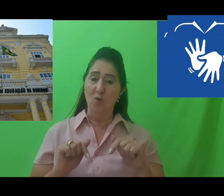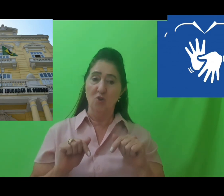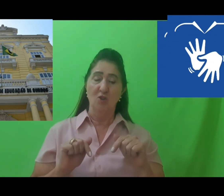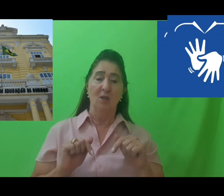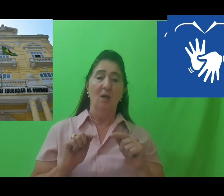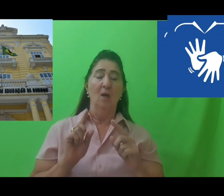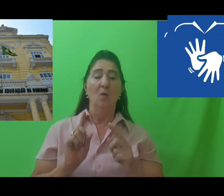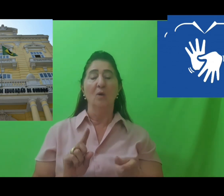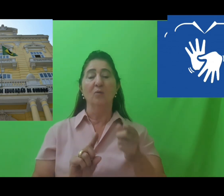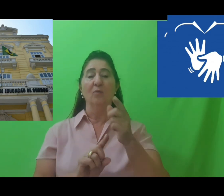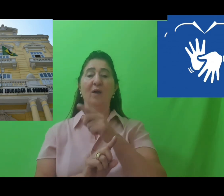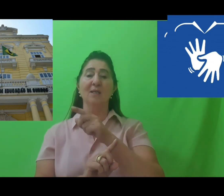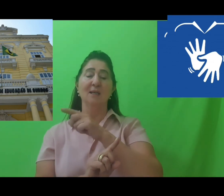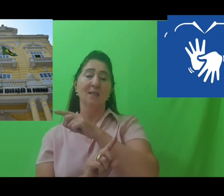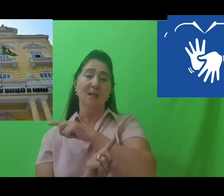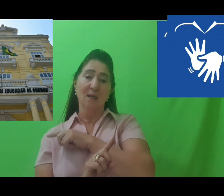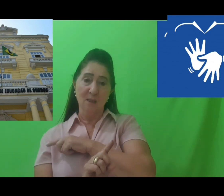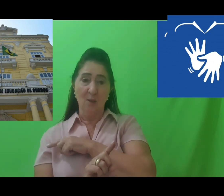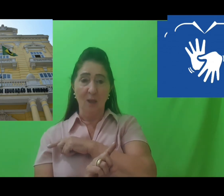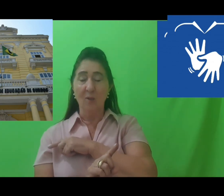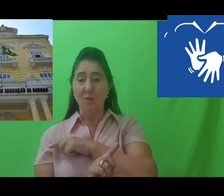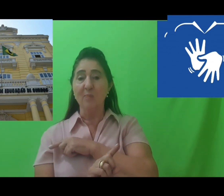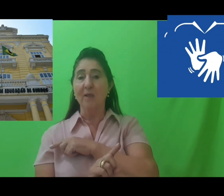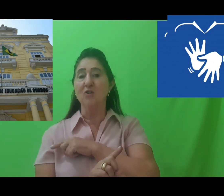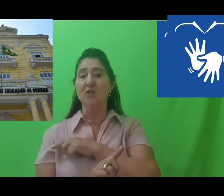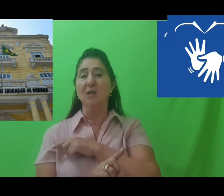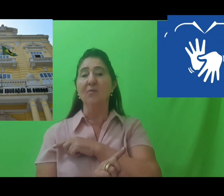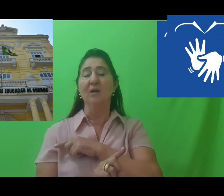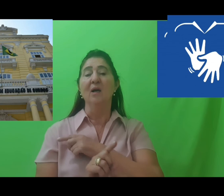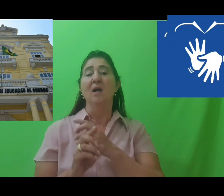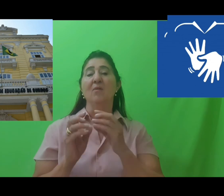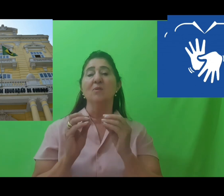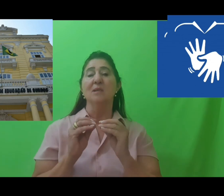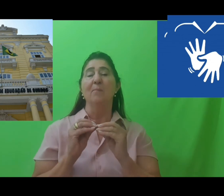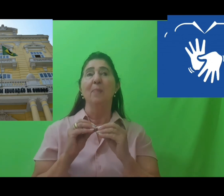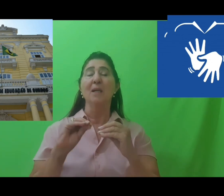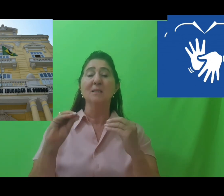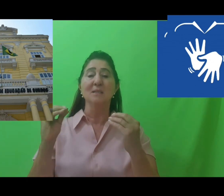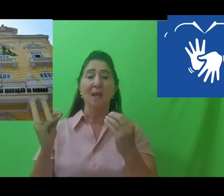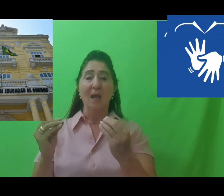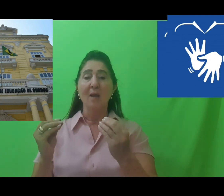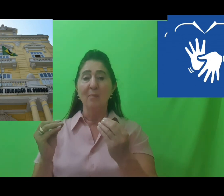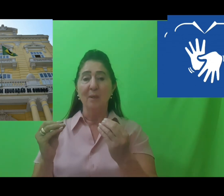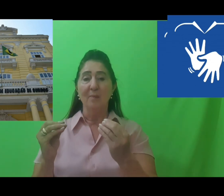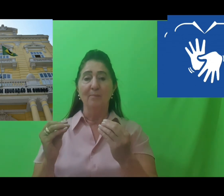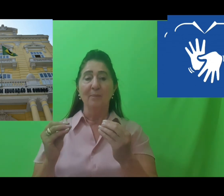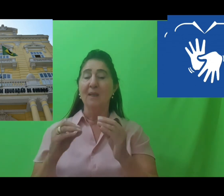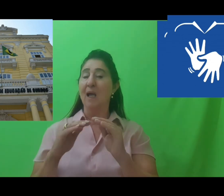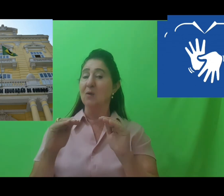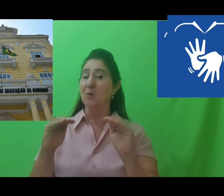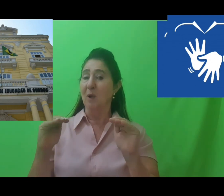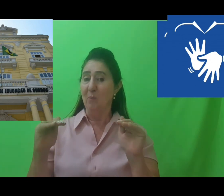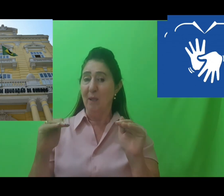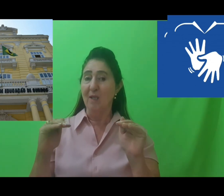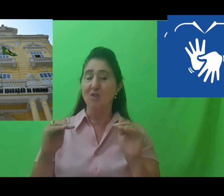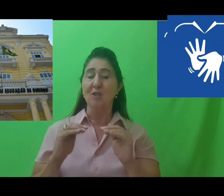hoje, quando faz essa retrospectiva, você percebe naturalmente